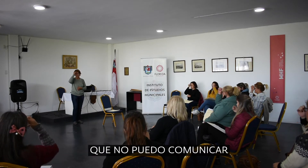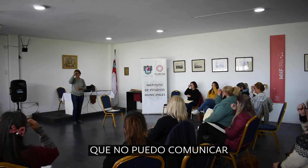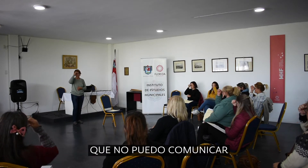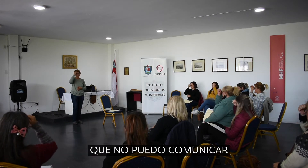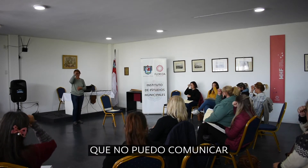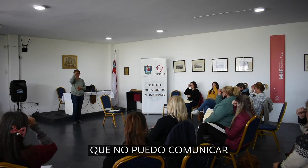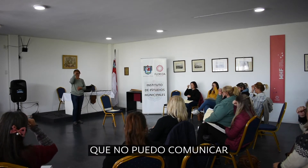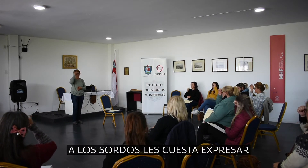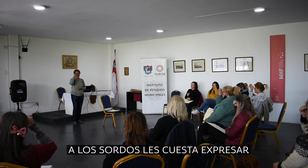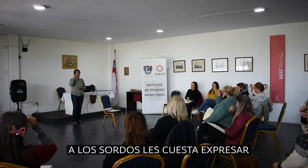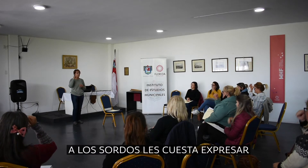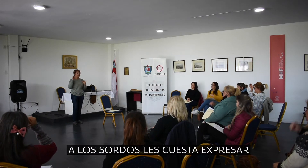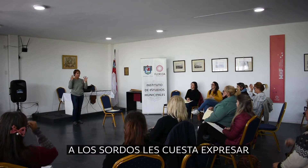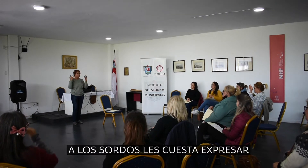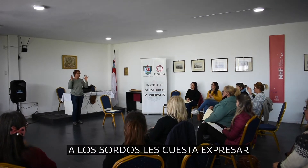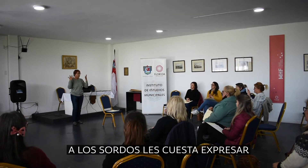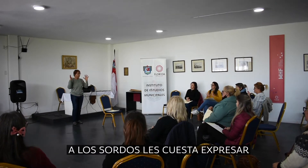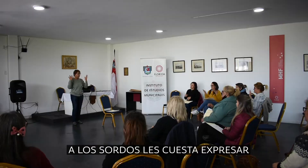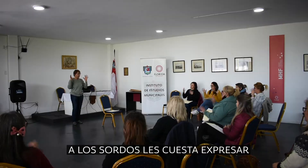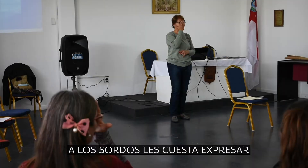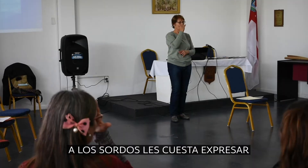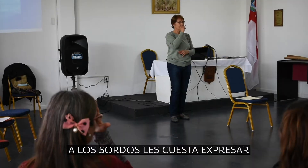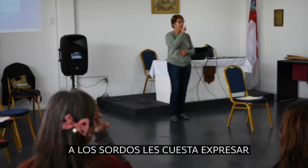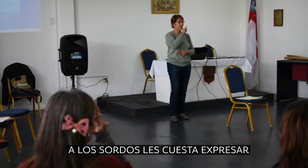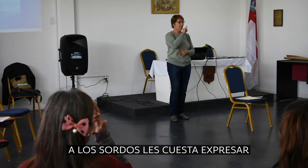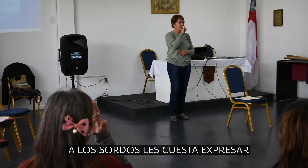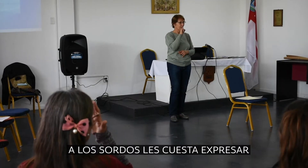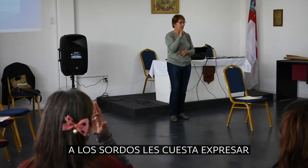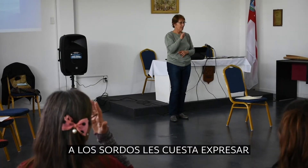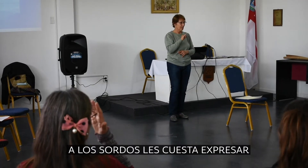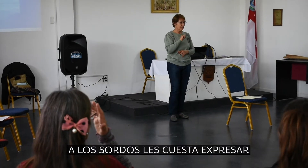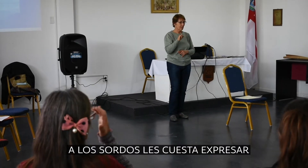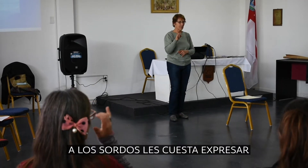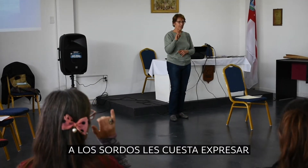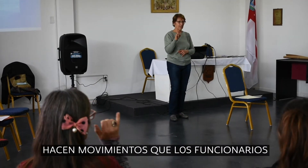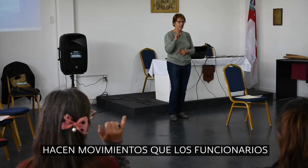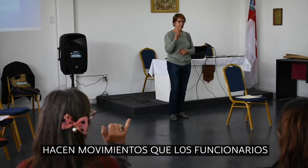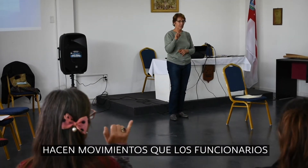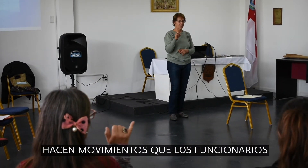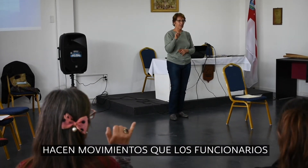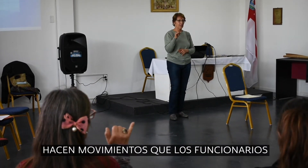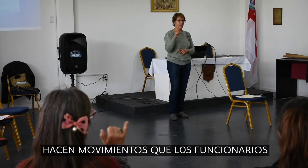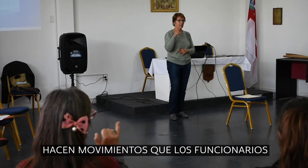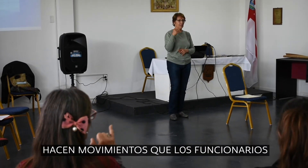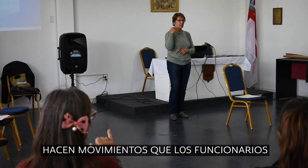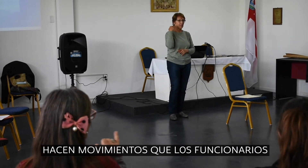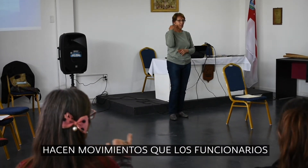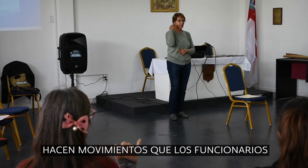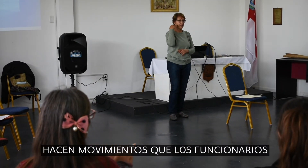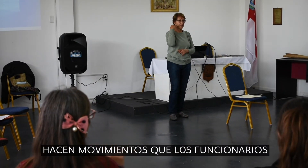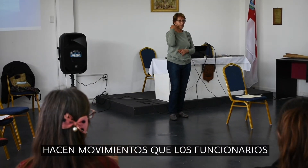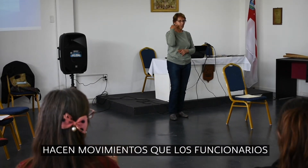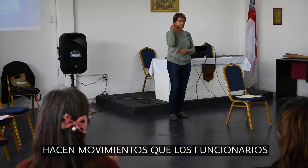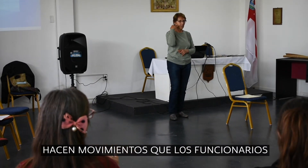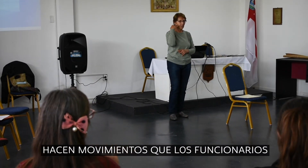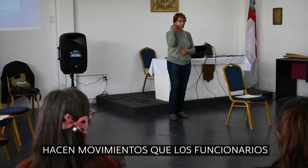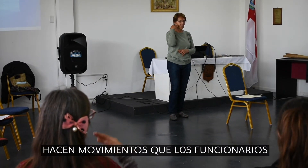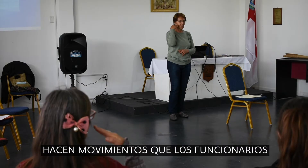comunicar los sordos, no puedo expresar las palabras que no funcionan los municipales,